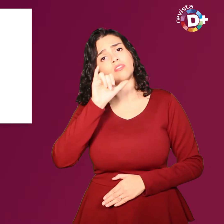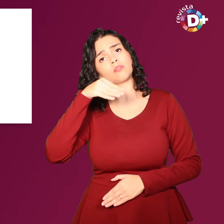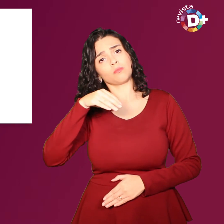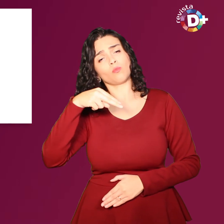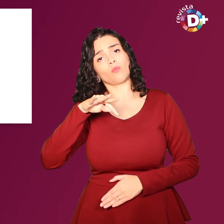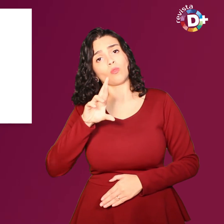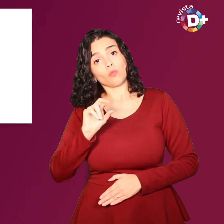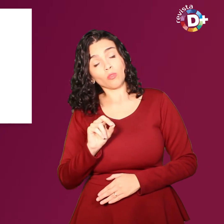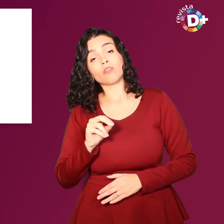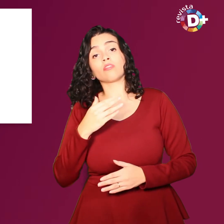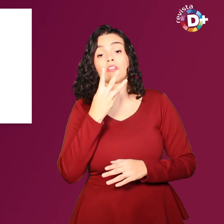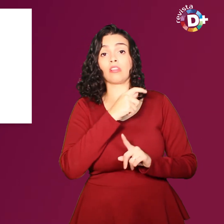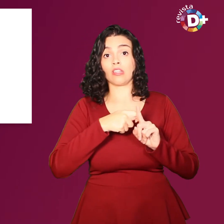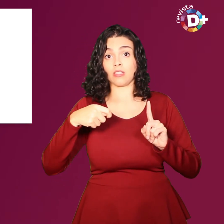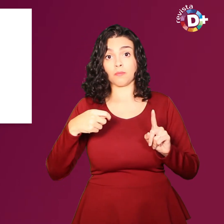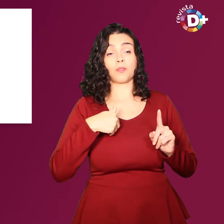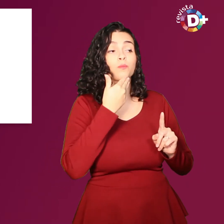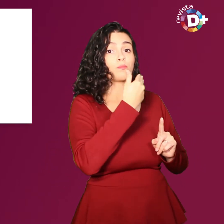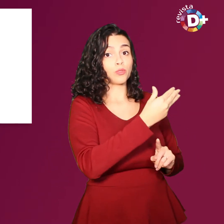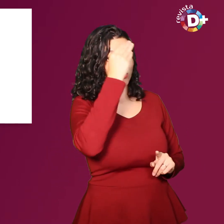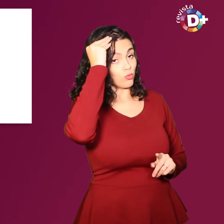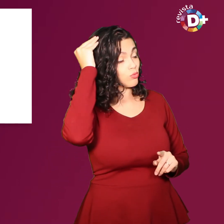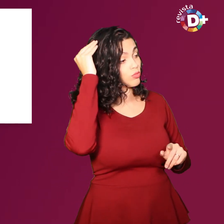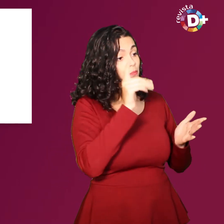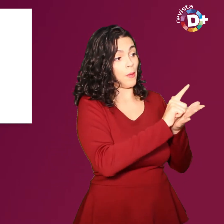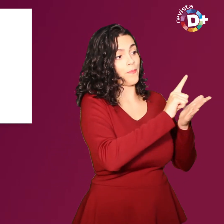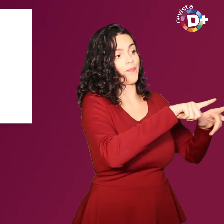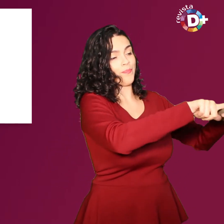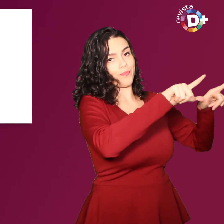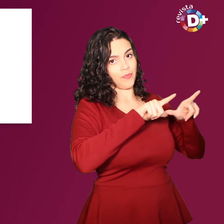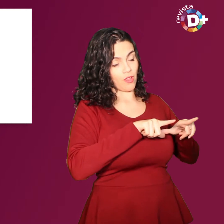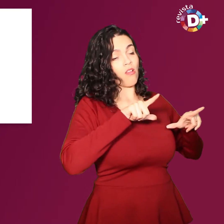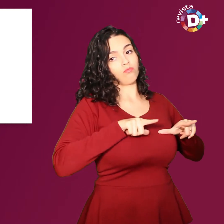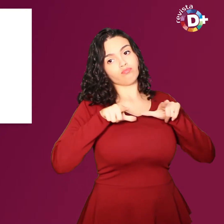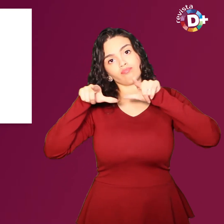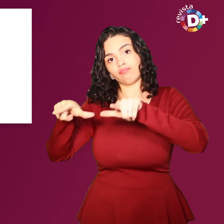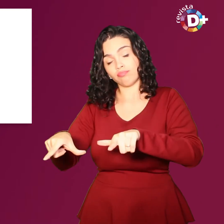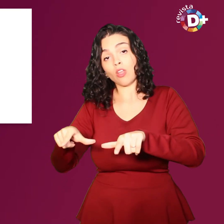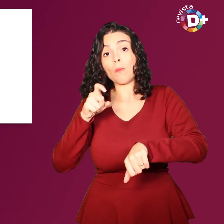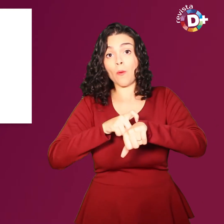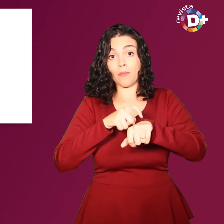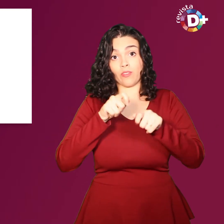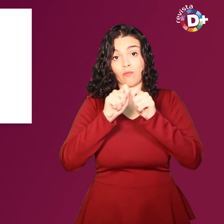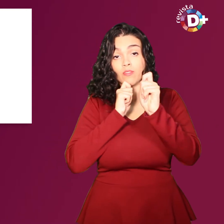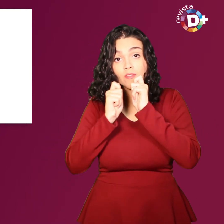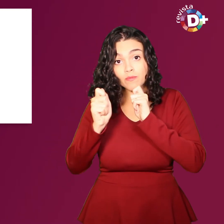Lucimontoro, após 3 meses de tratamento solicitou à neurologista um encaminhamento. No momento em que esta reportagem foi